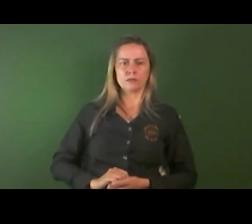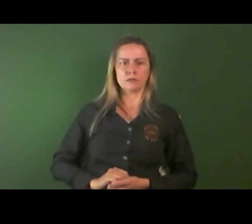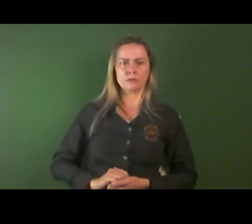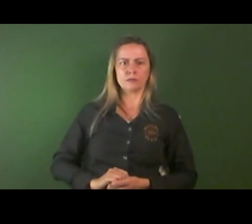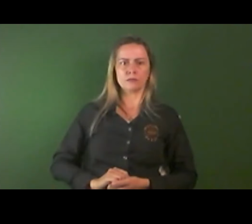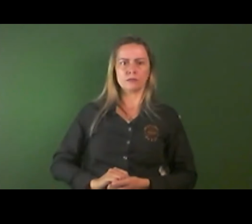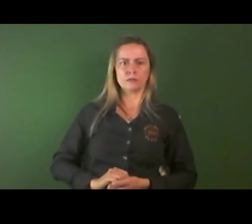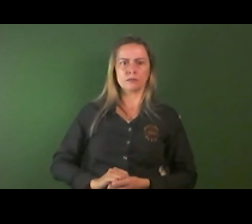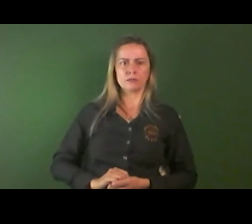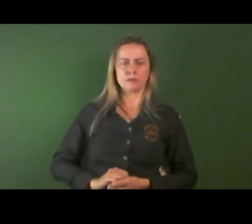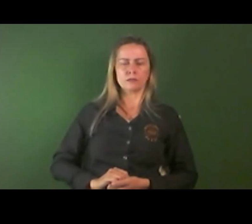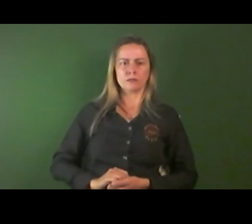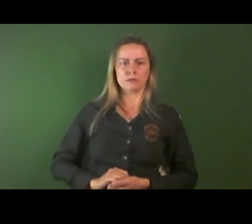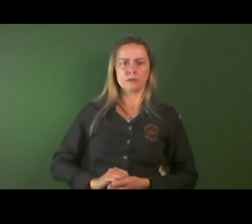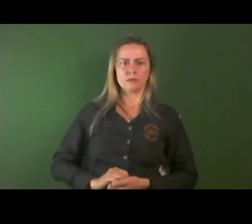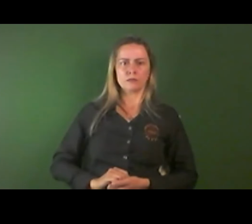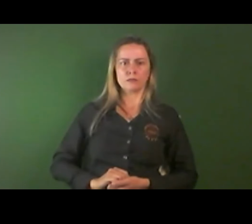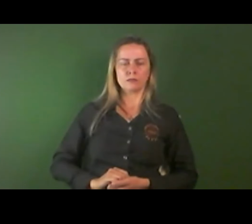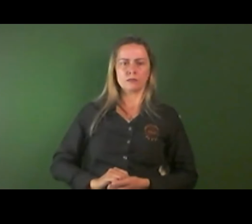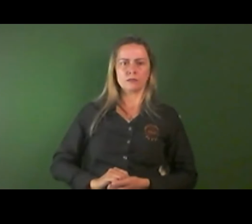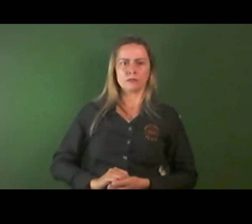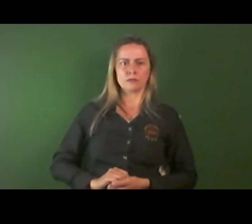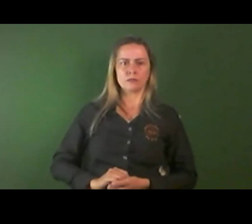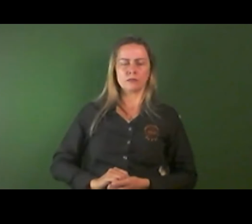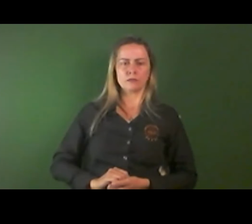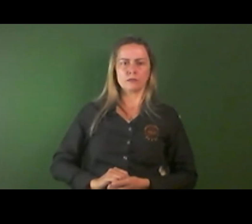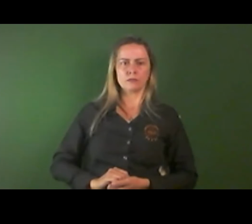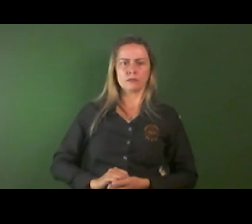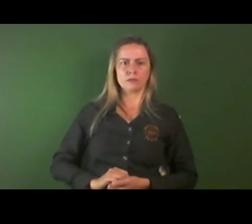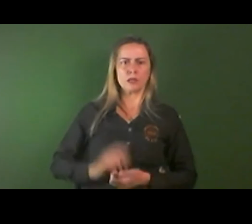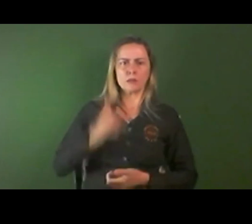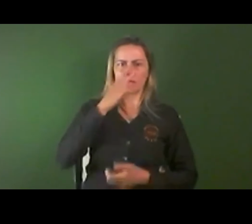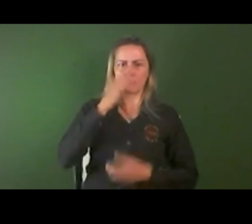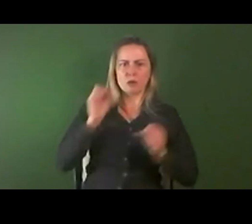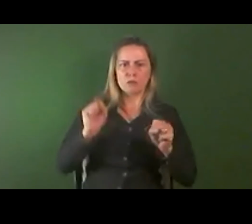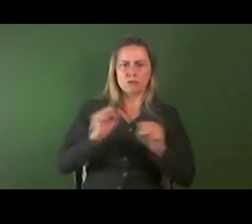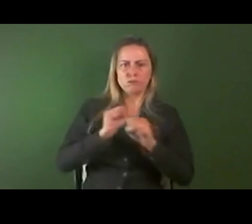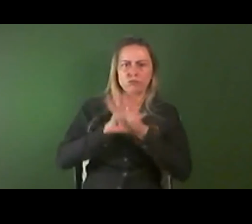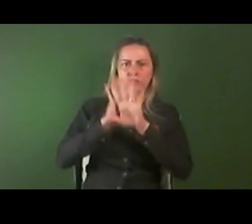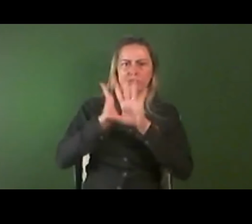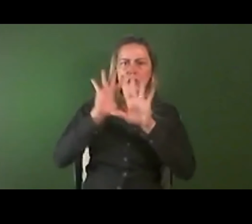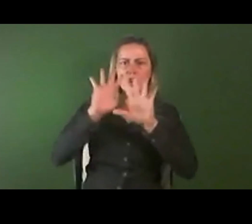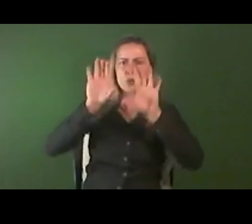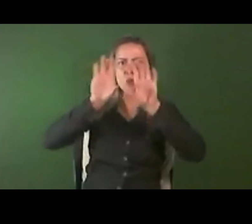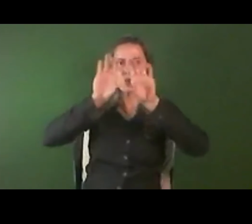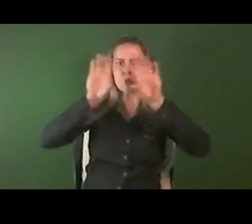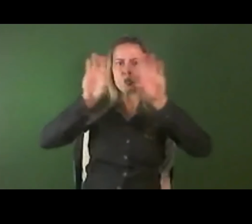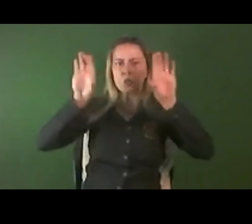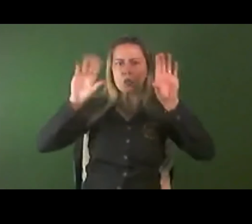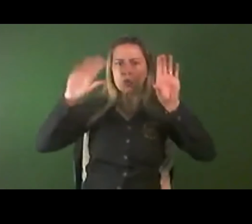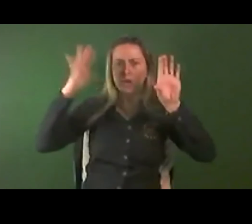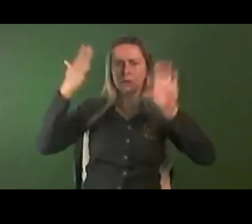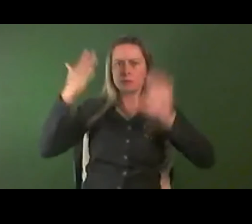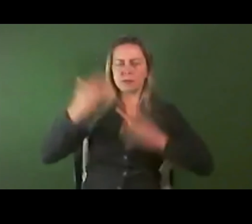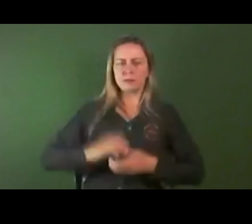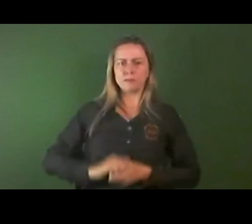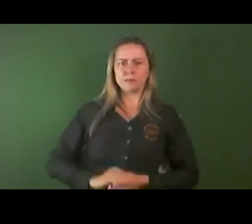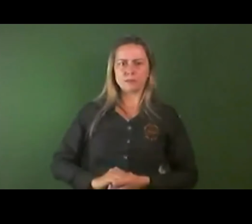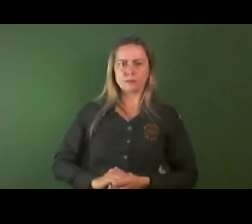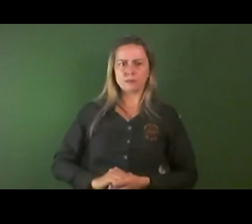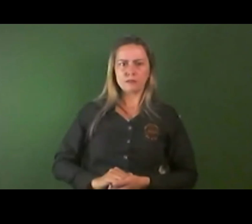É como se a gente visse, tá vendo? É como se a gente visse o tempo inteiro uma explosão mesmo acontecendo no céu e permeando todo